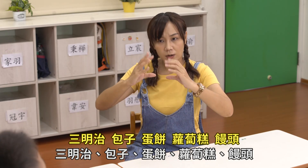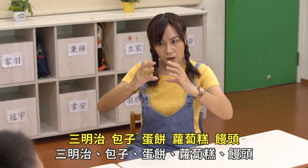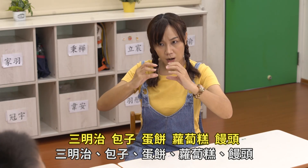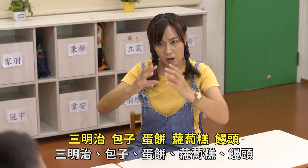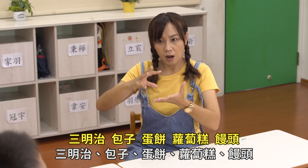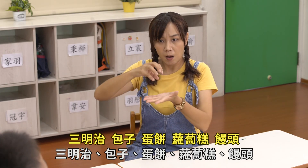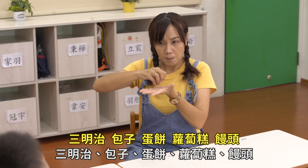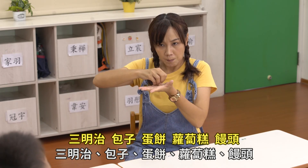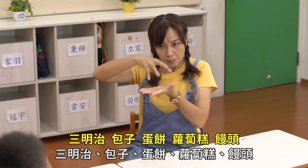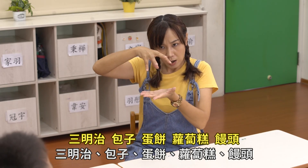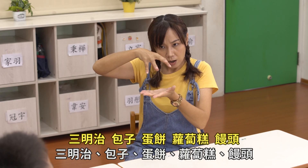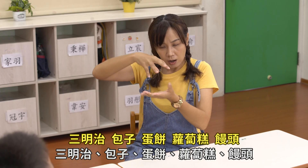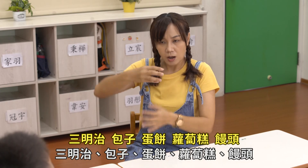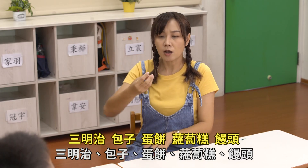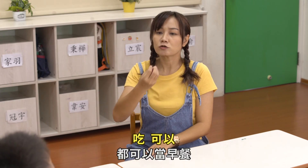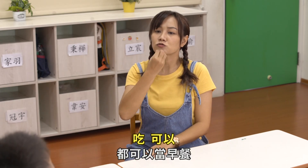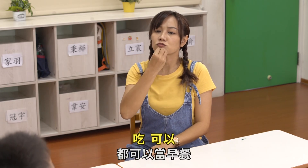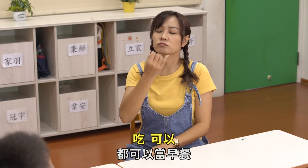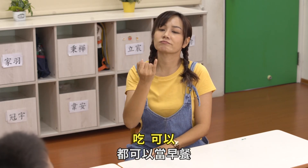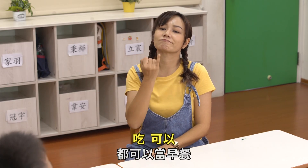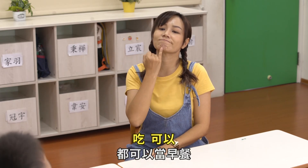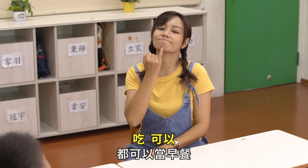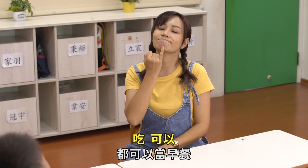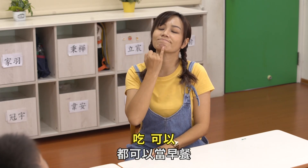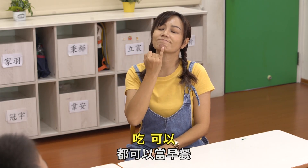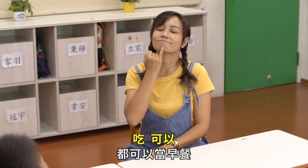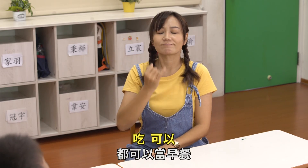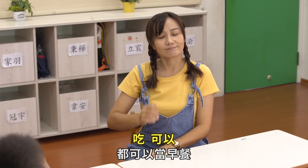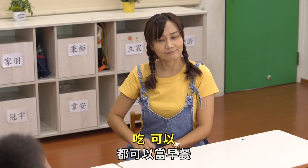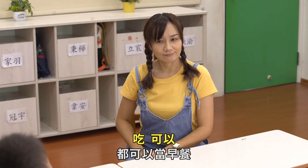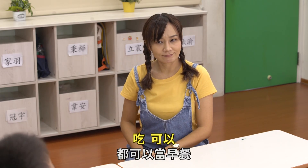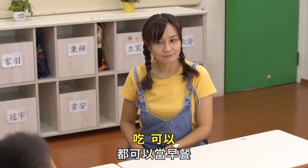糕、馒头都可以当早餐。